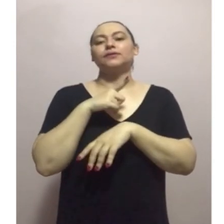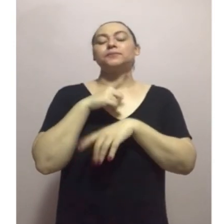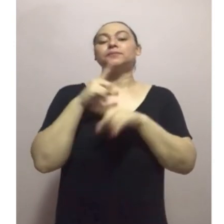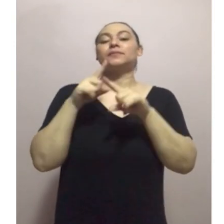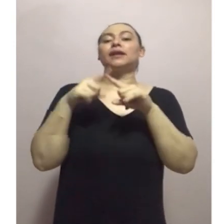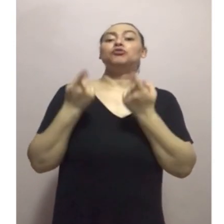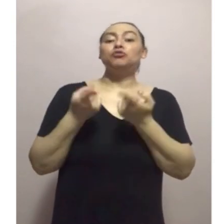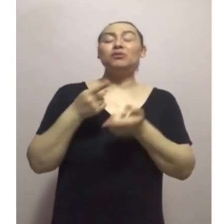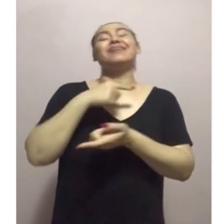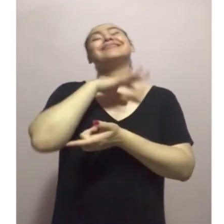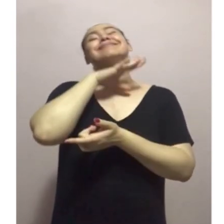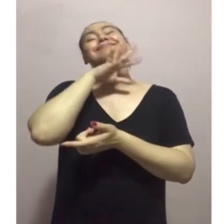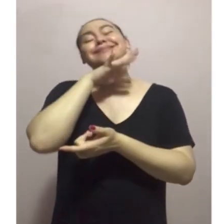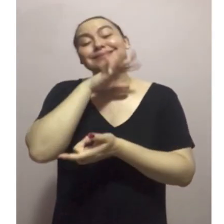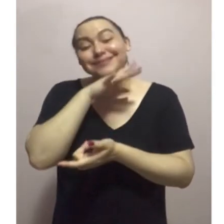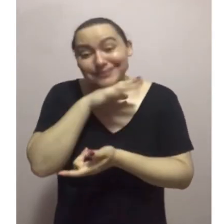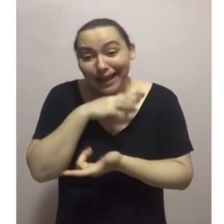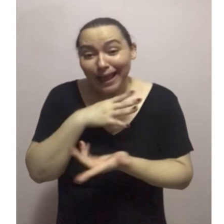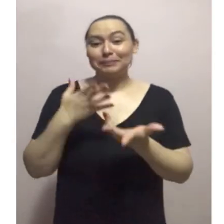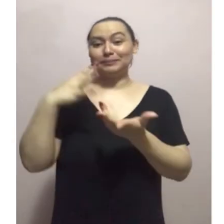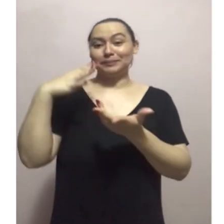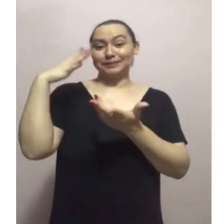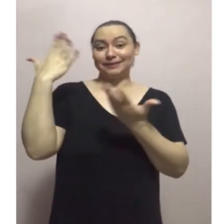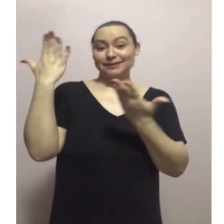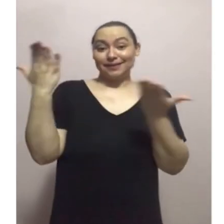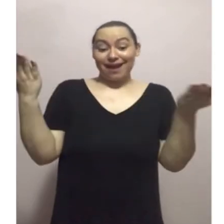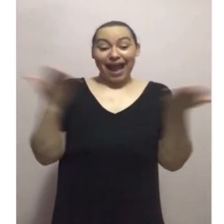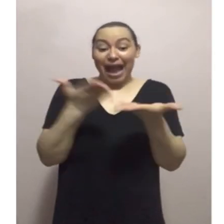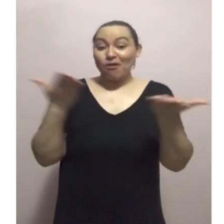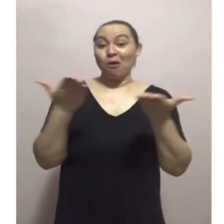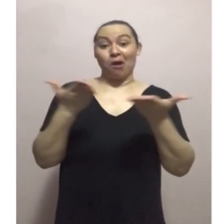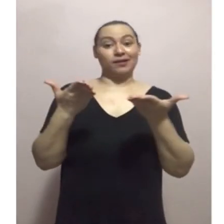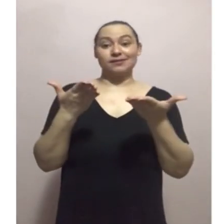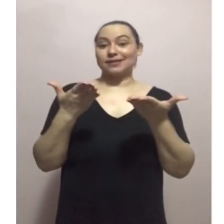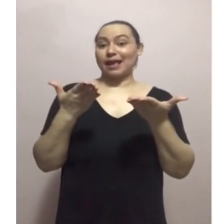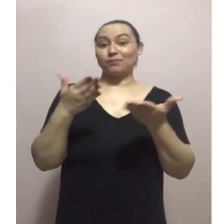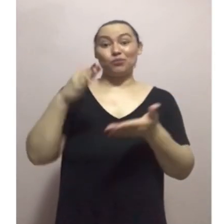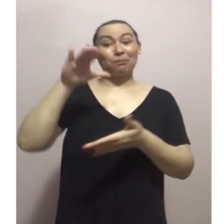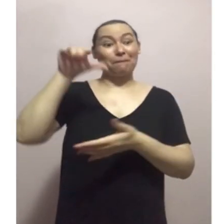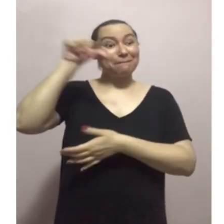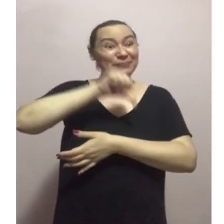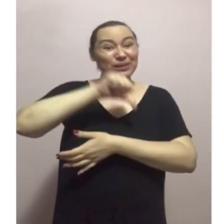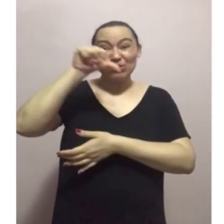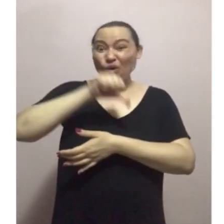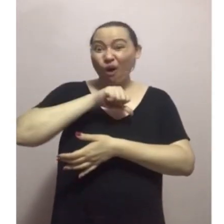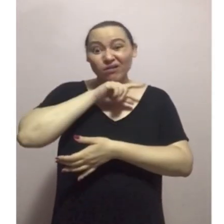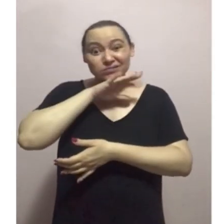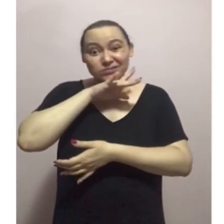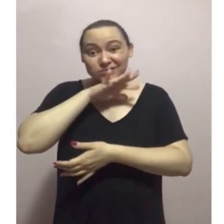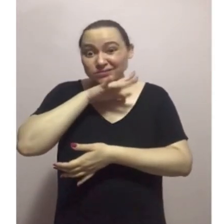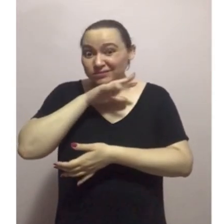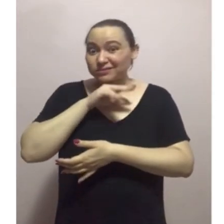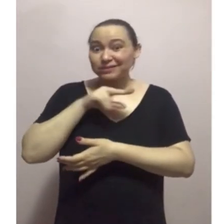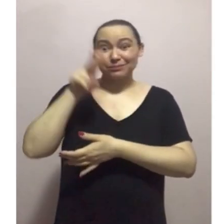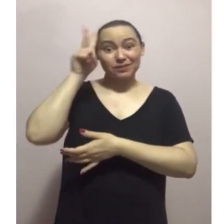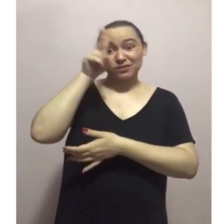nunca acha que vai ser pior e que a gente está passando pelo pior momento, talvez, né, da